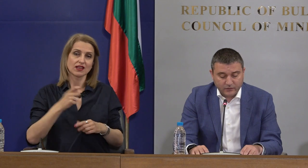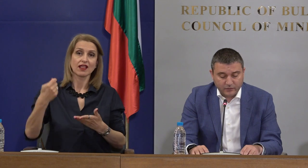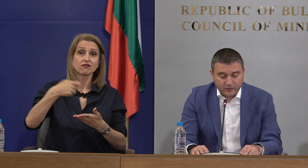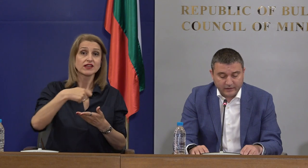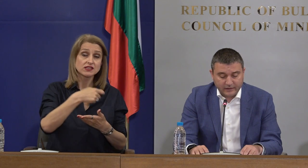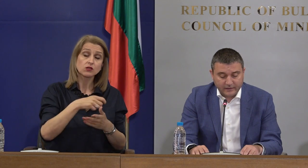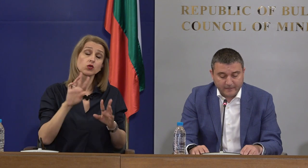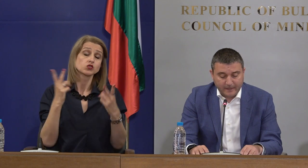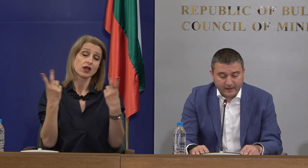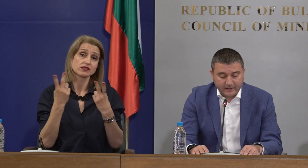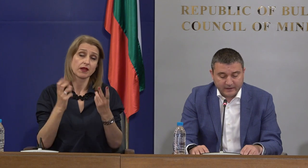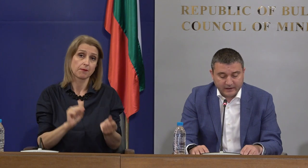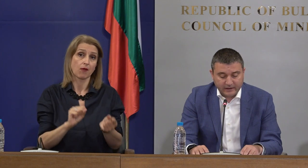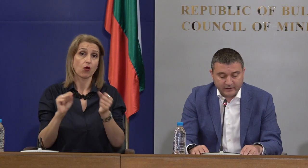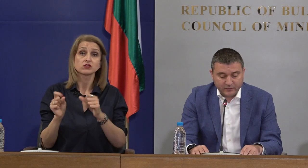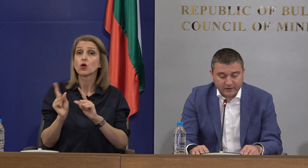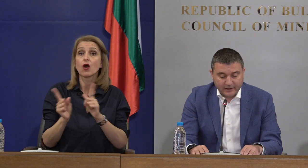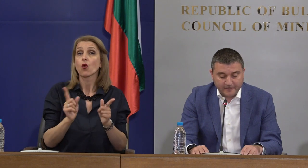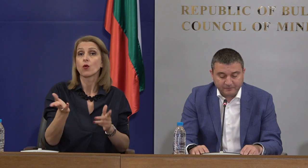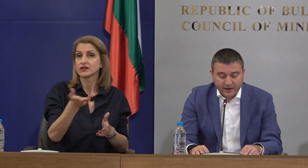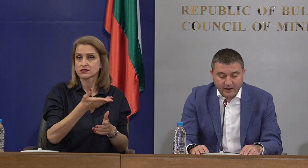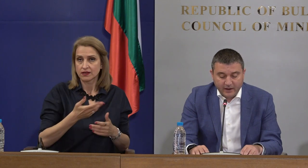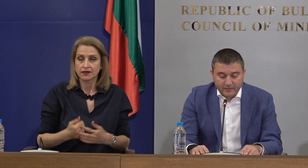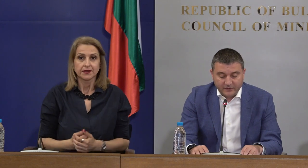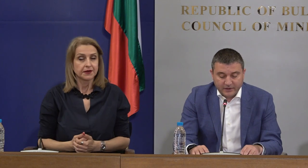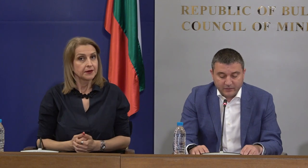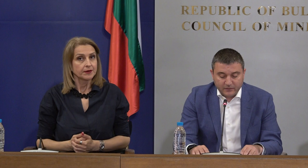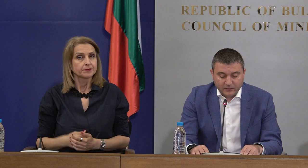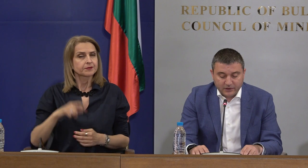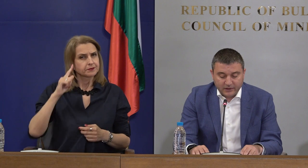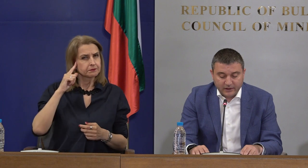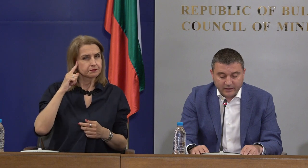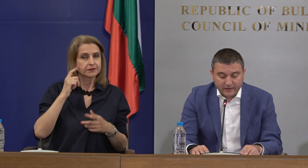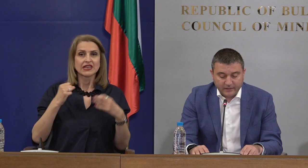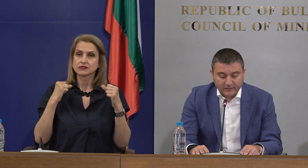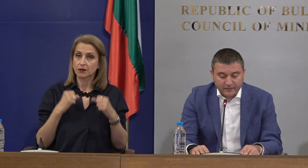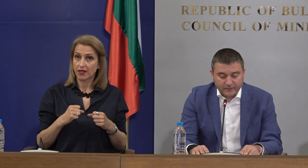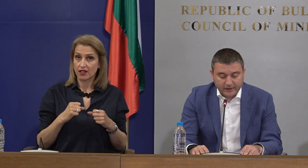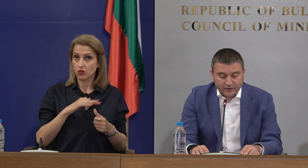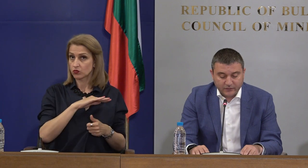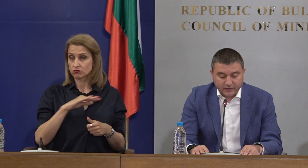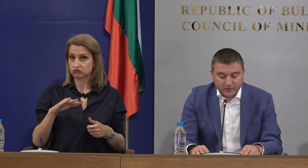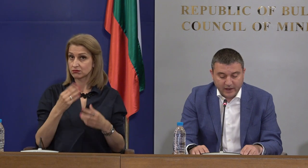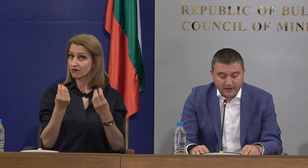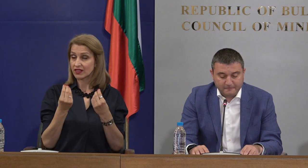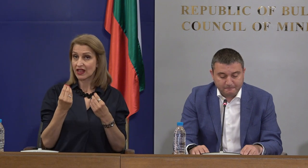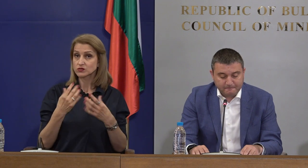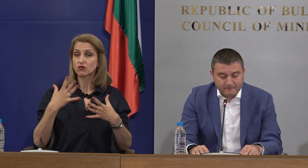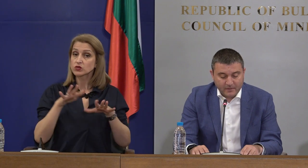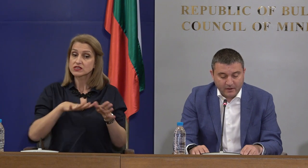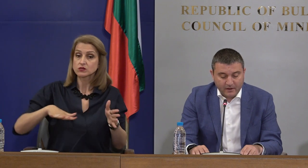стане ясно от бюлетина на Централния депозитар. Предвид стабилното си финансово